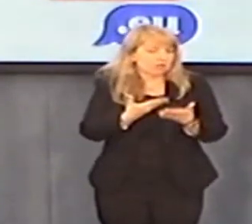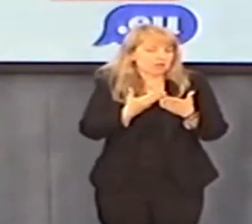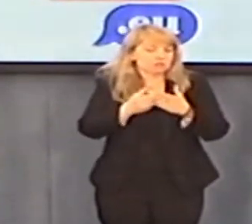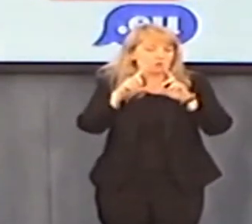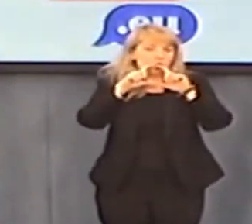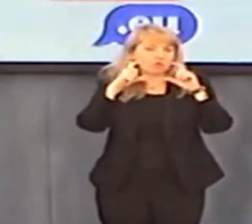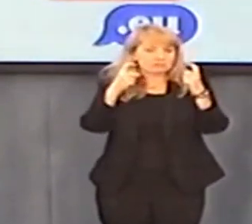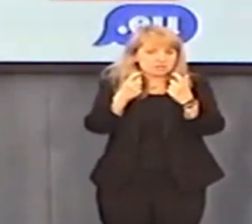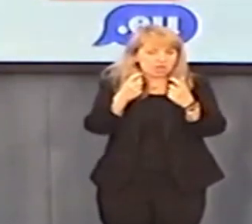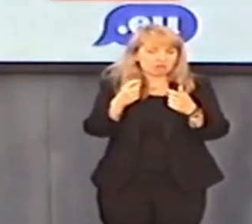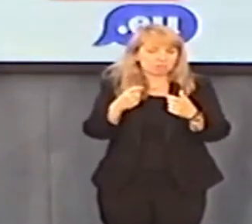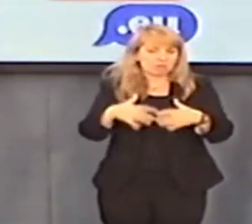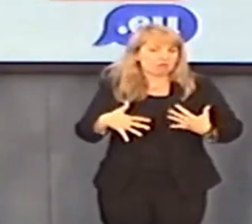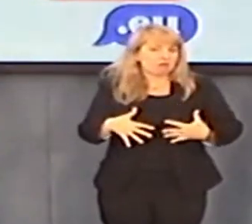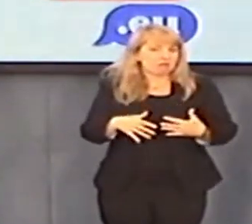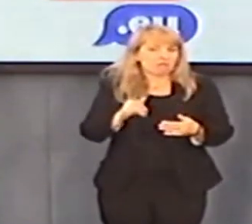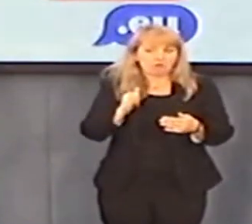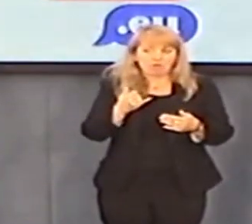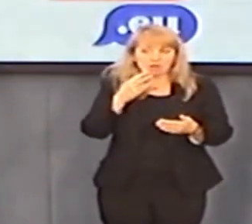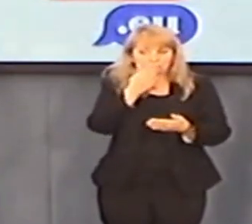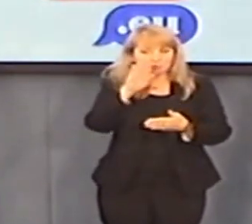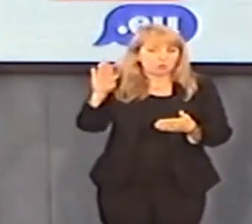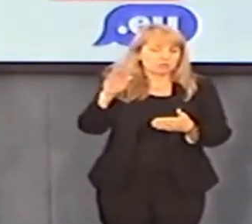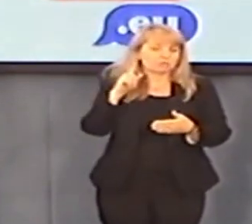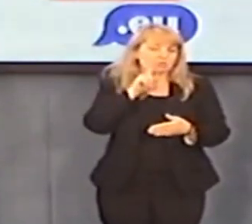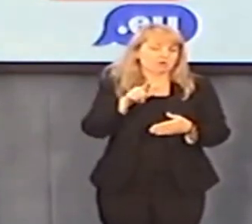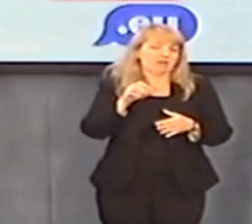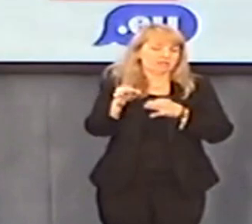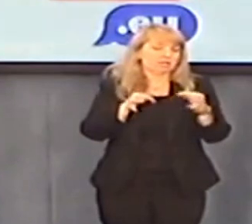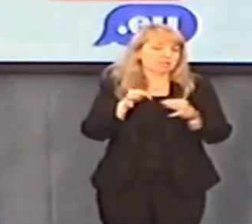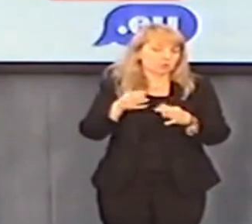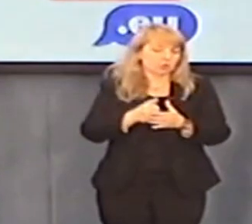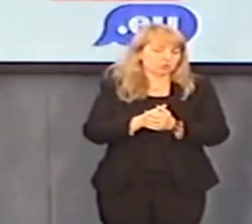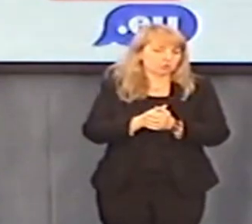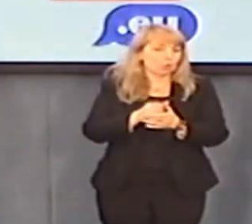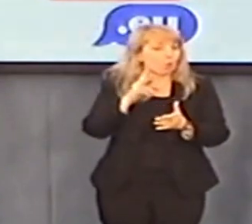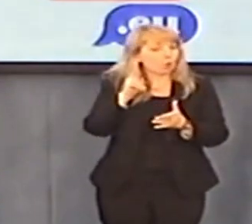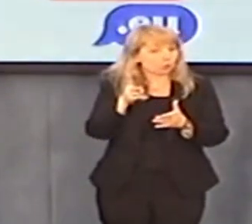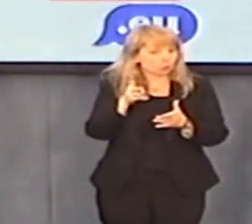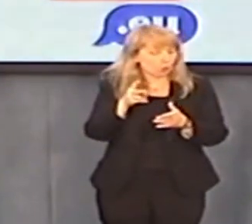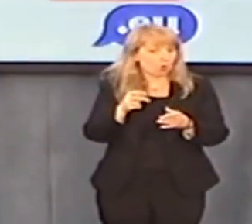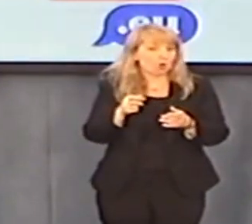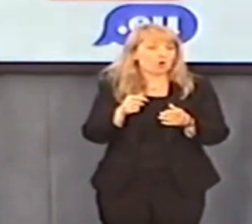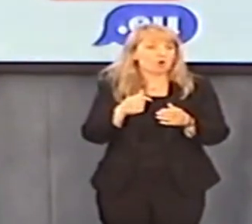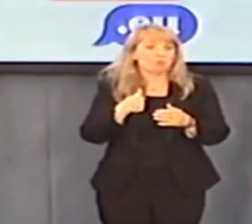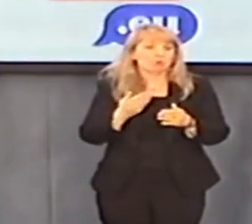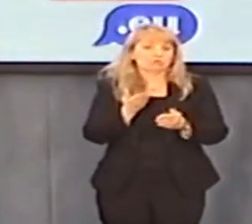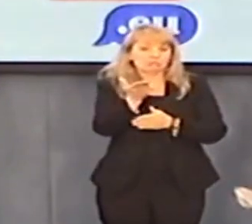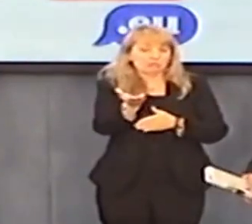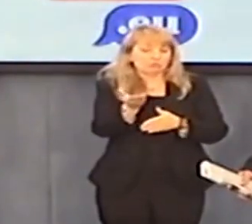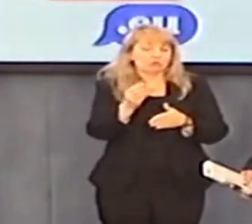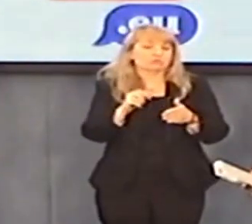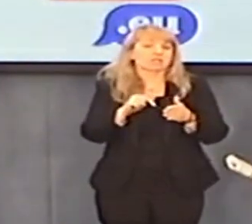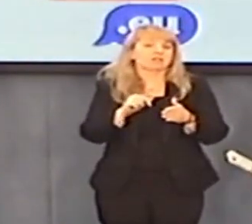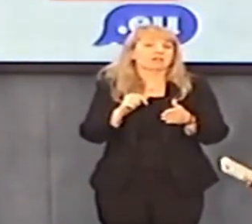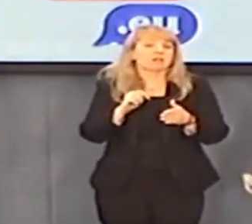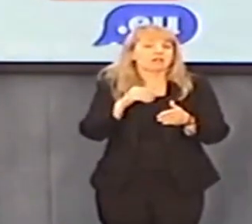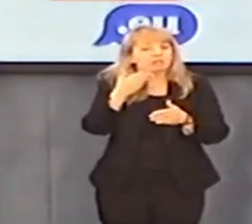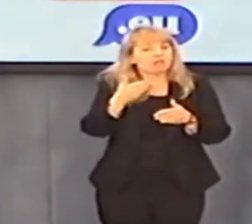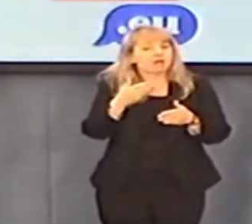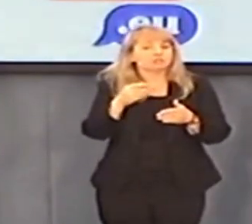reaguje naprawdę historyczną. Ci, którzy wnioskowali o uhonorowanie prymasa Chlonda, posługują się